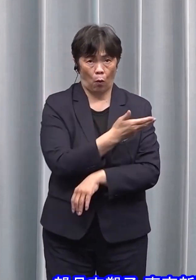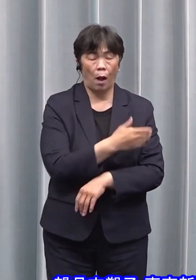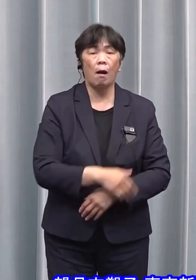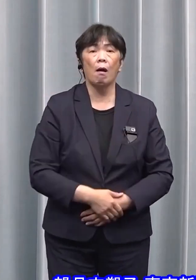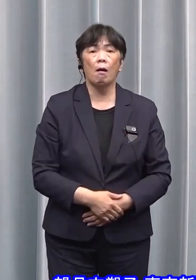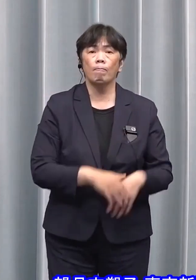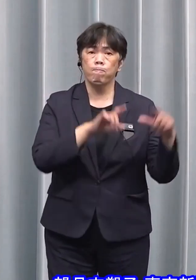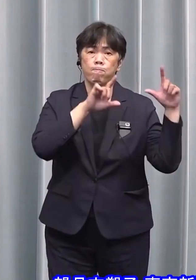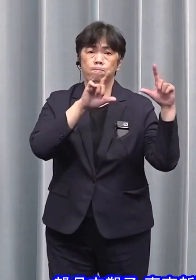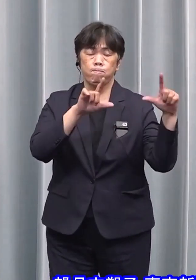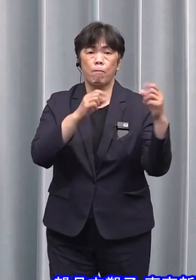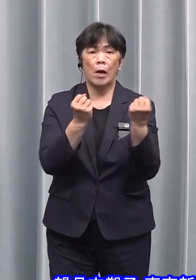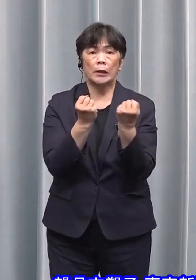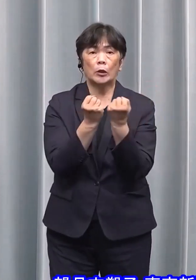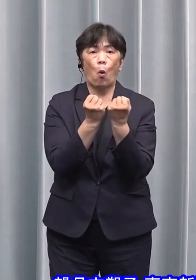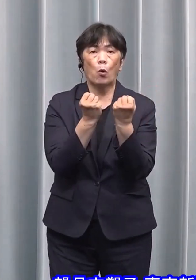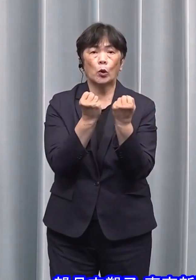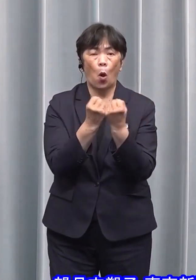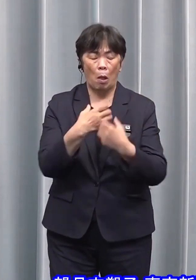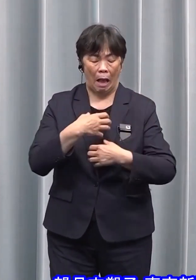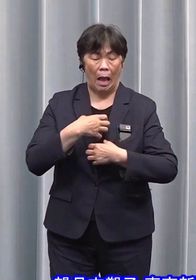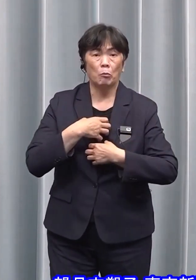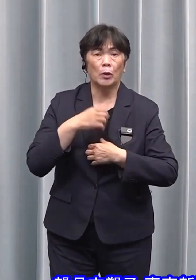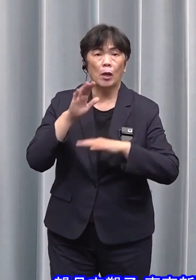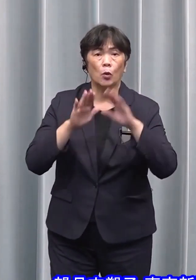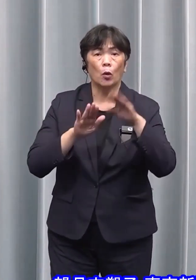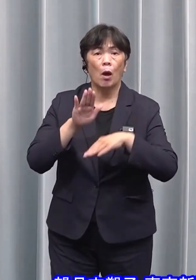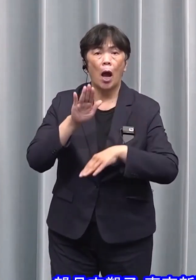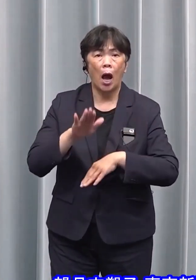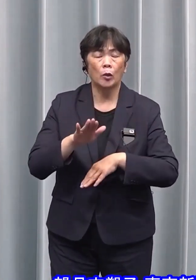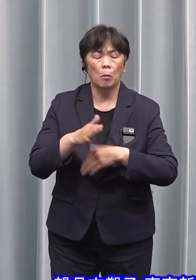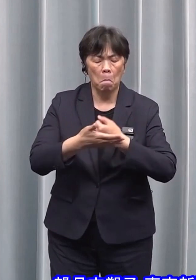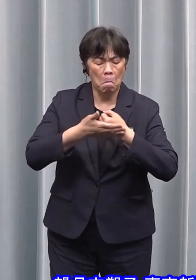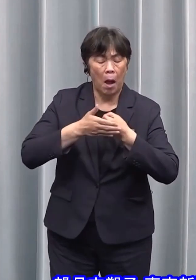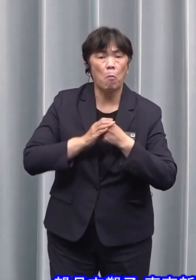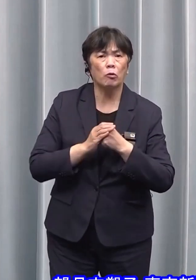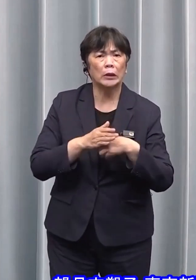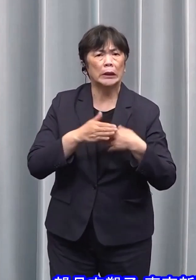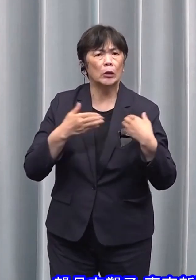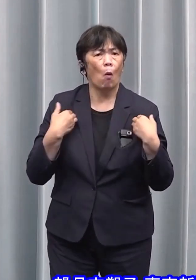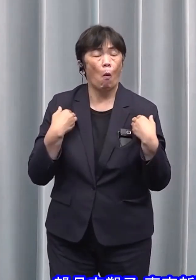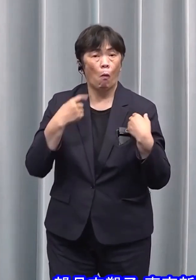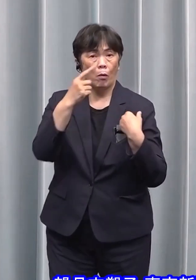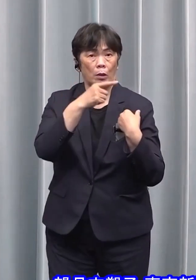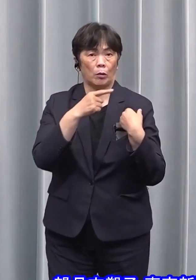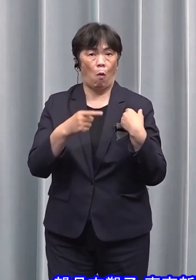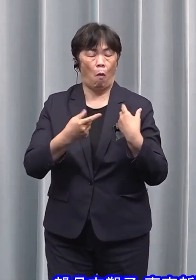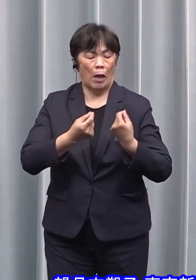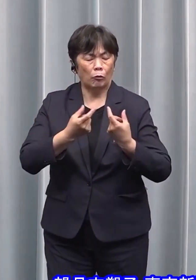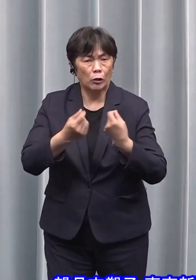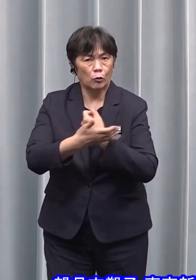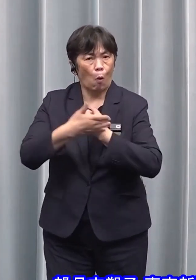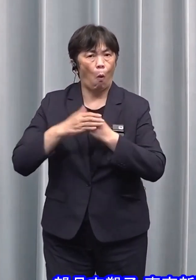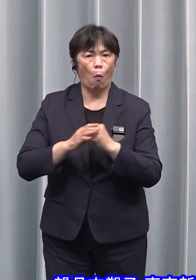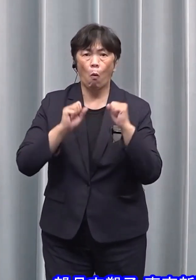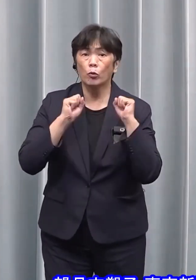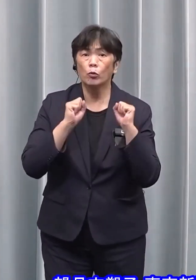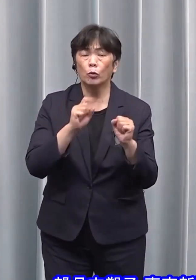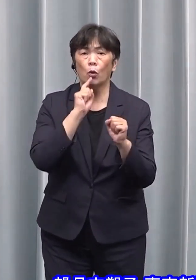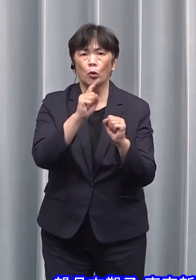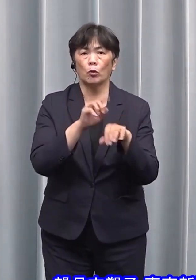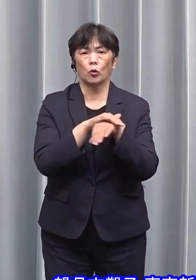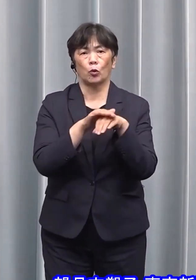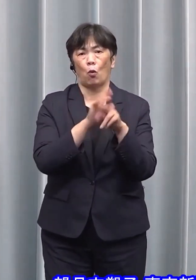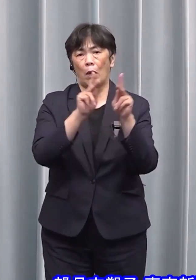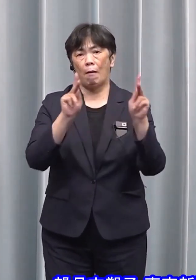人道上の危機に直面し真に庇護すべき方々を確実に保護をしていくということも重要